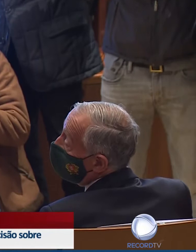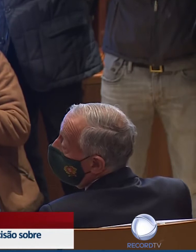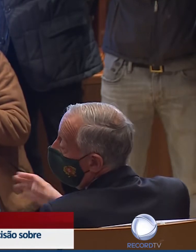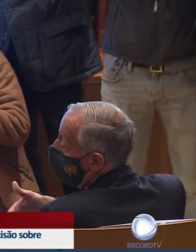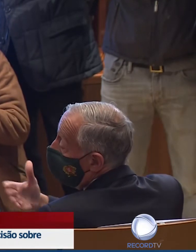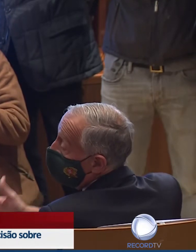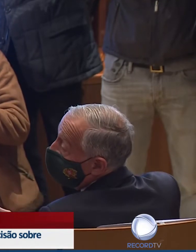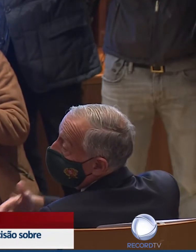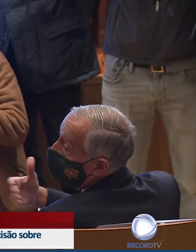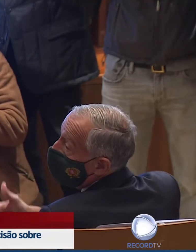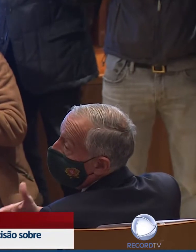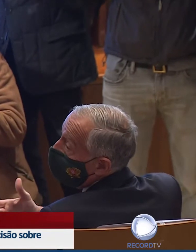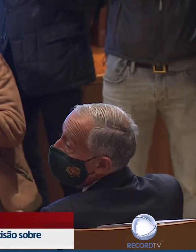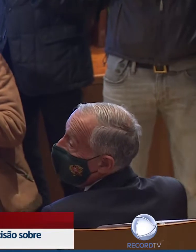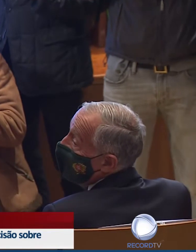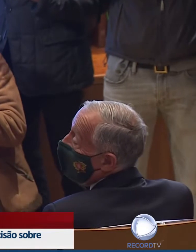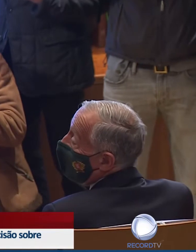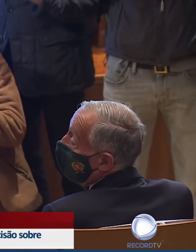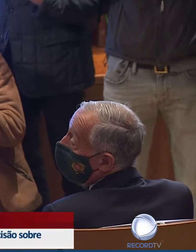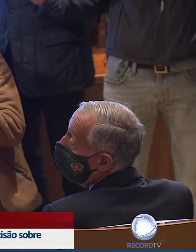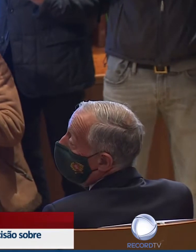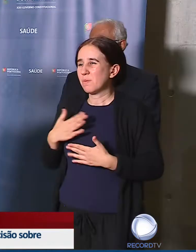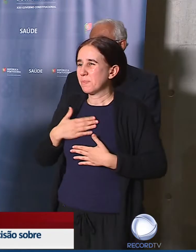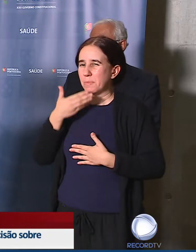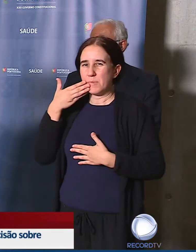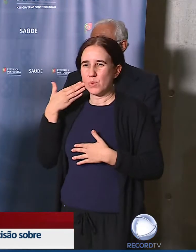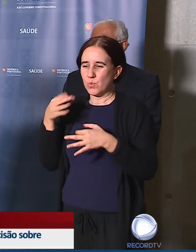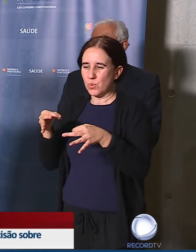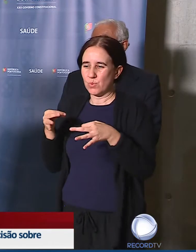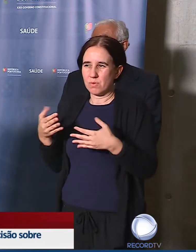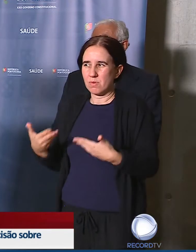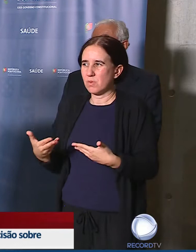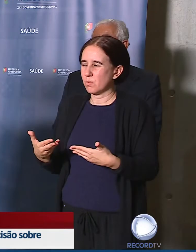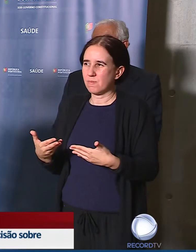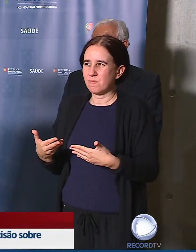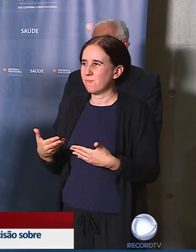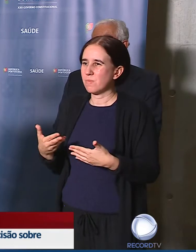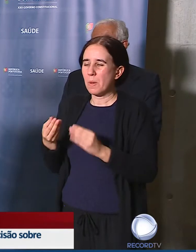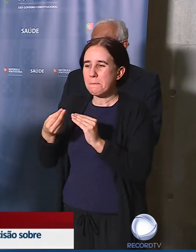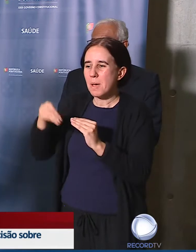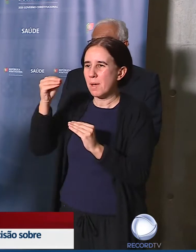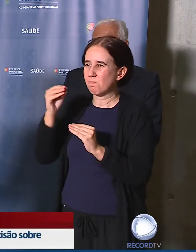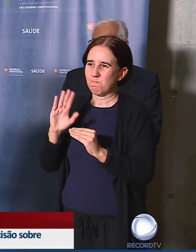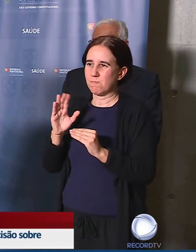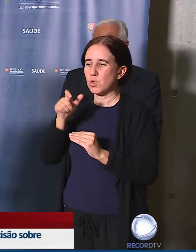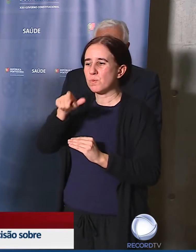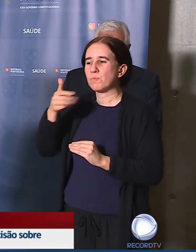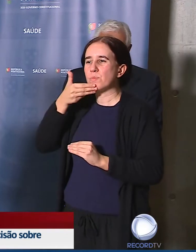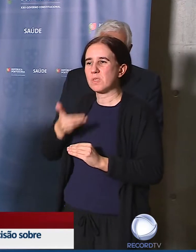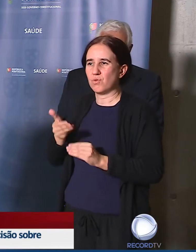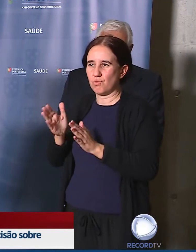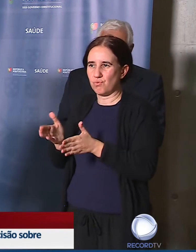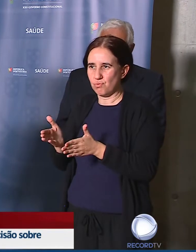que será o Governo a decidir. Eu acho que é prematuro neste momento estar a ir mais longe do que foram os